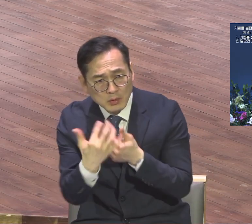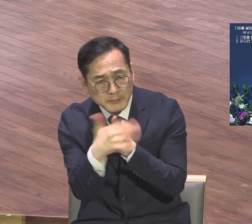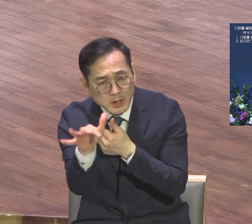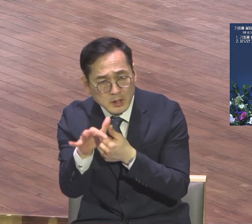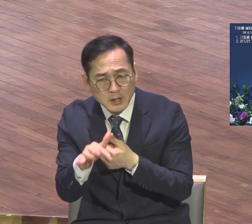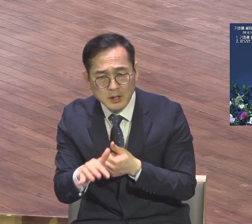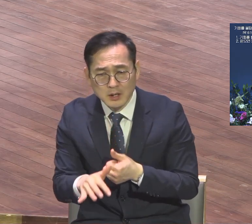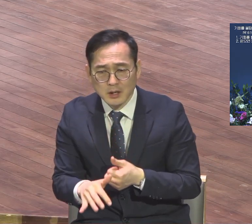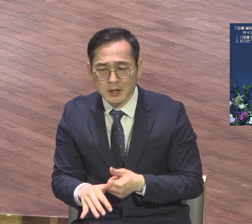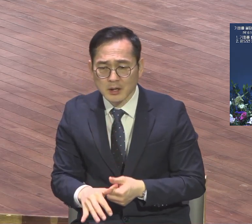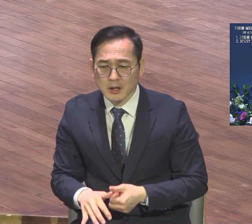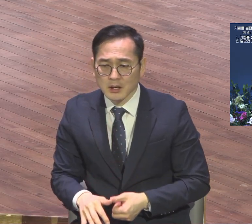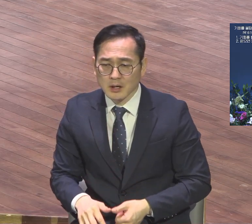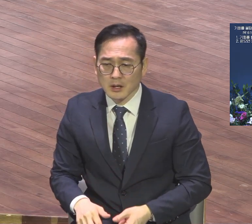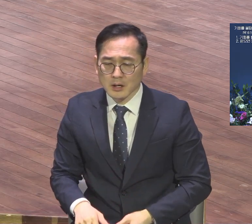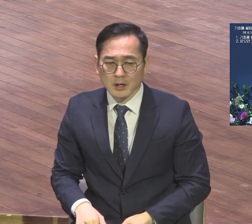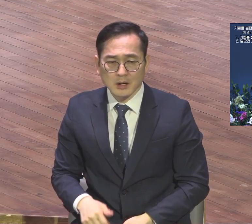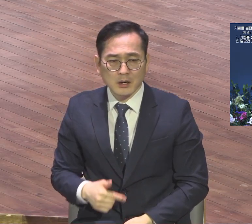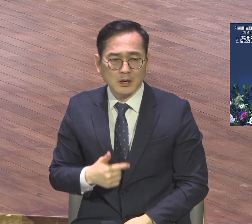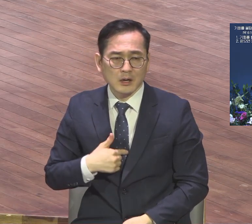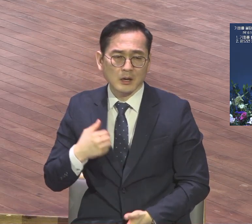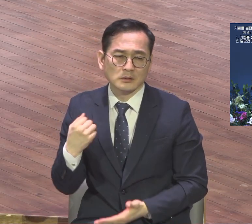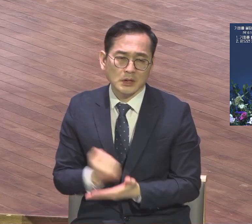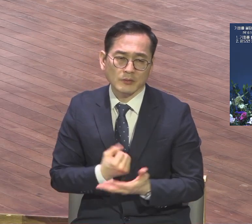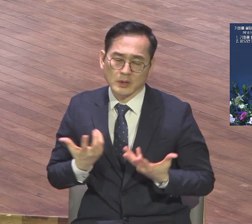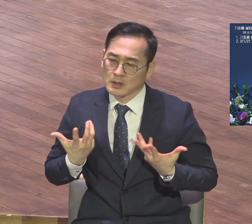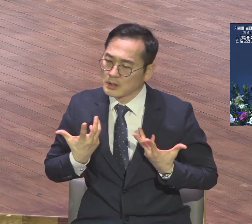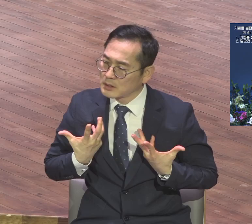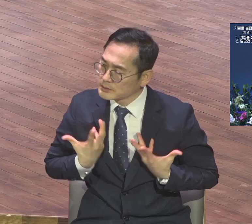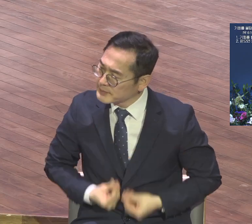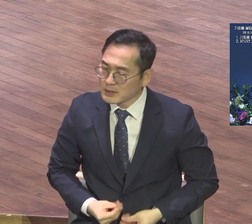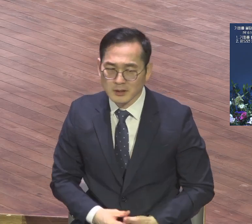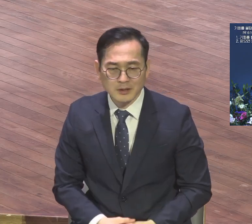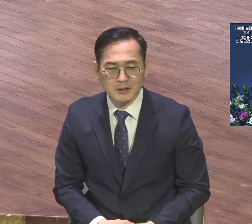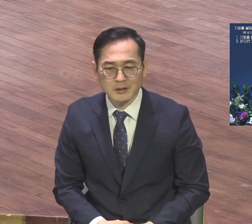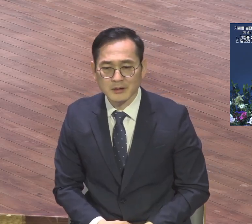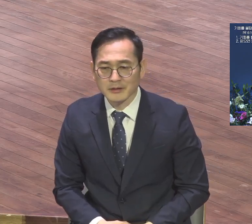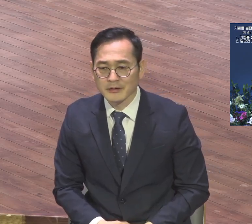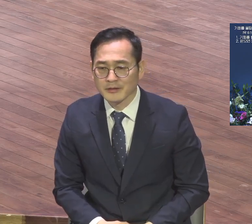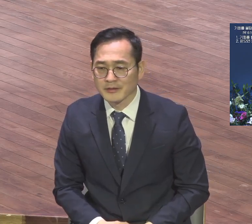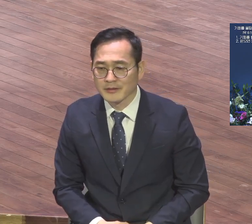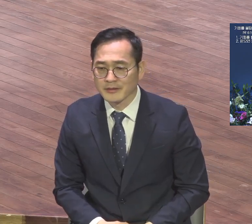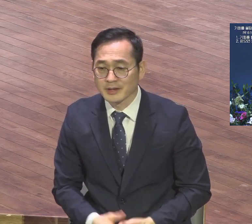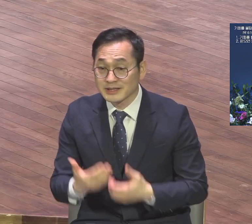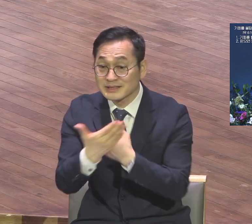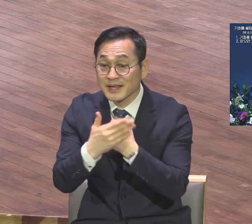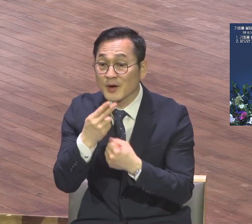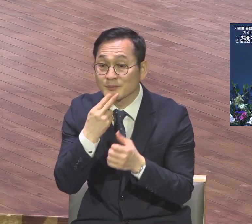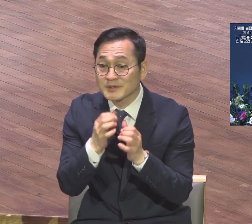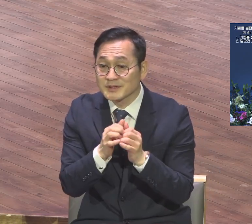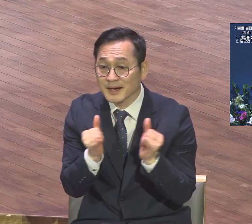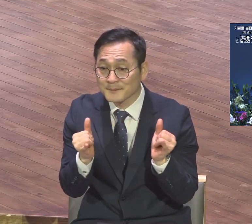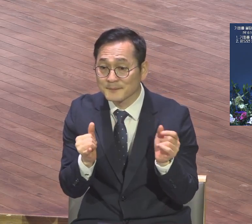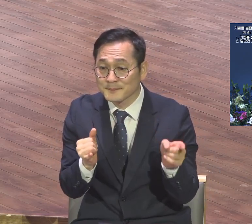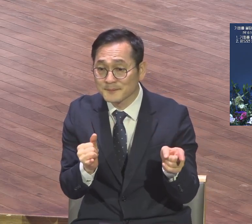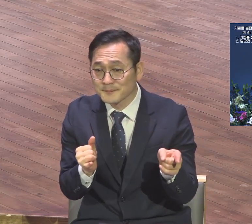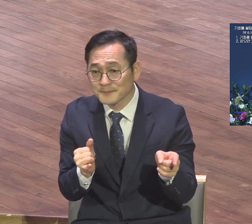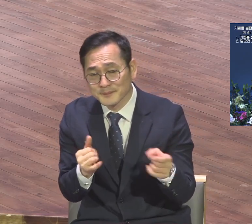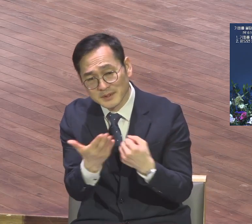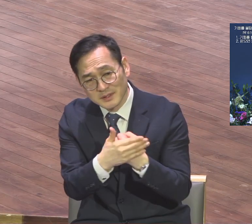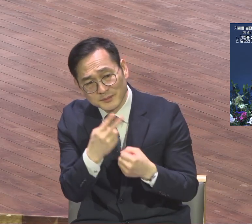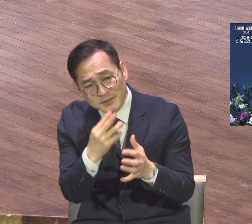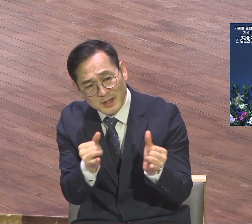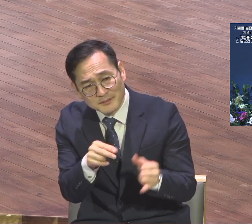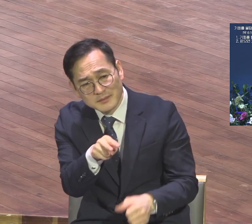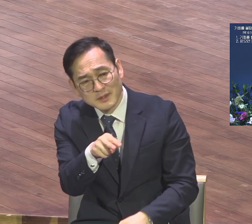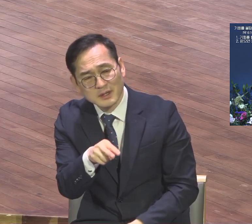대해서 예수님 심히 안타까워요. 은혜 못 받는 사람은요 심히 안타까워 봐야 돼요.